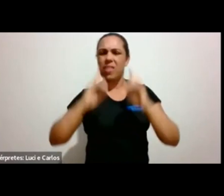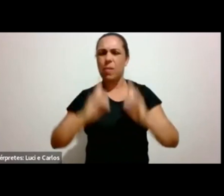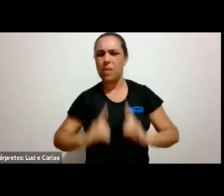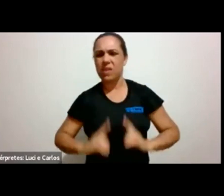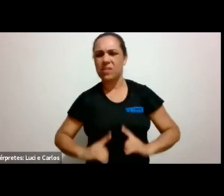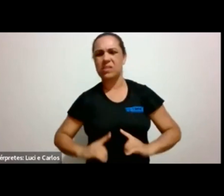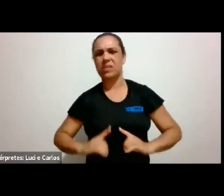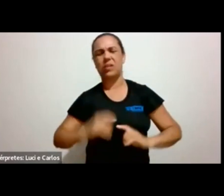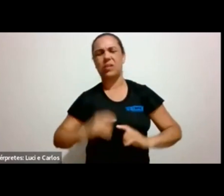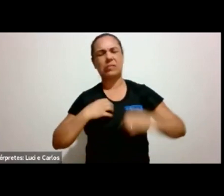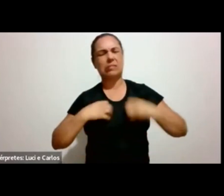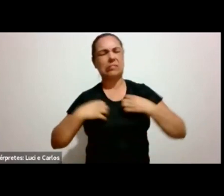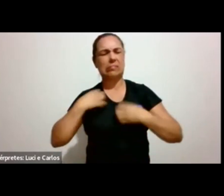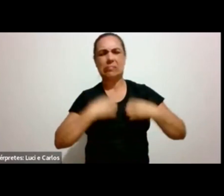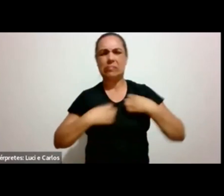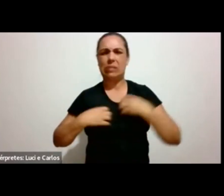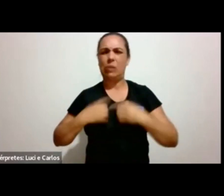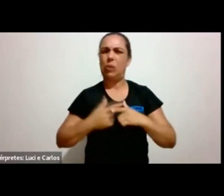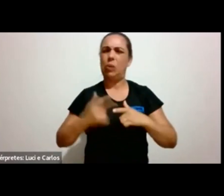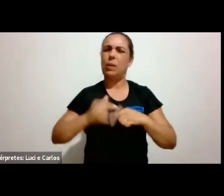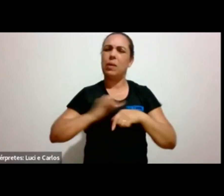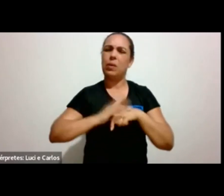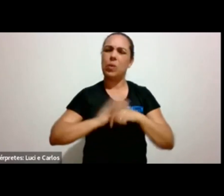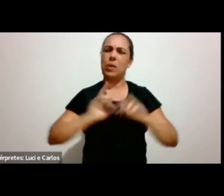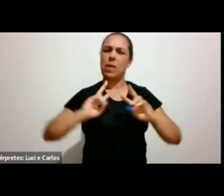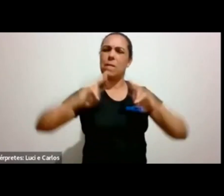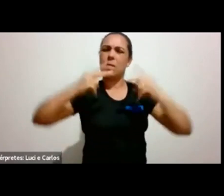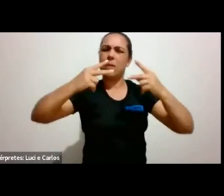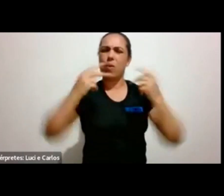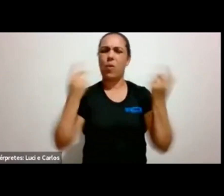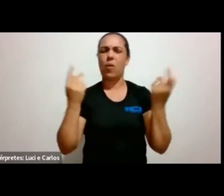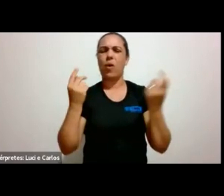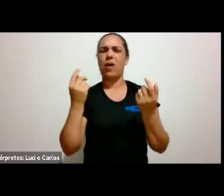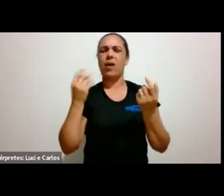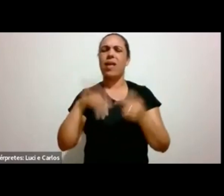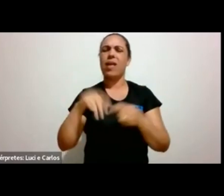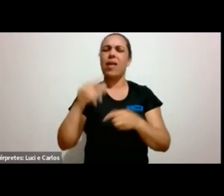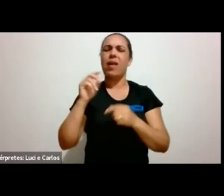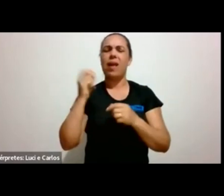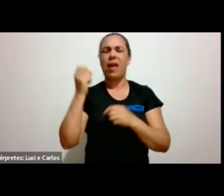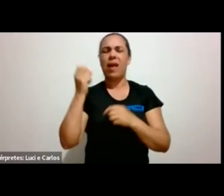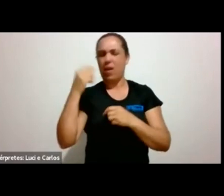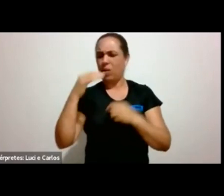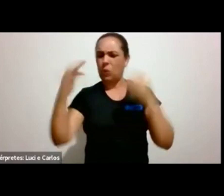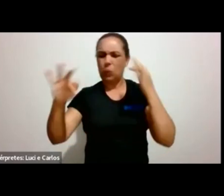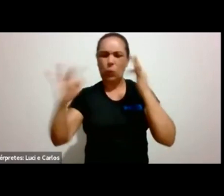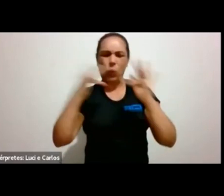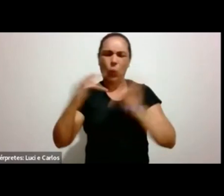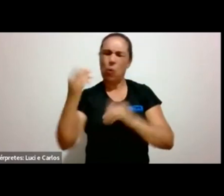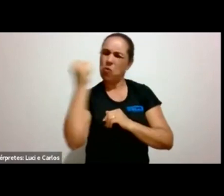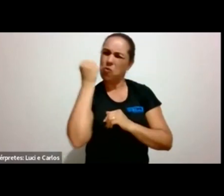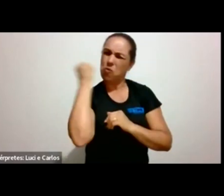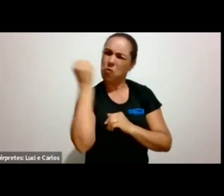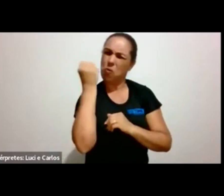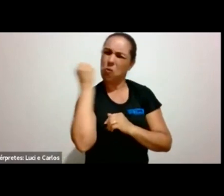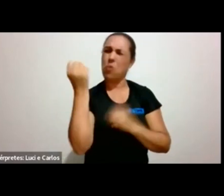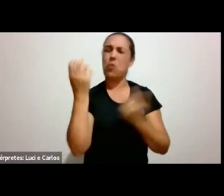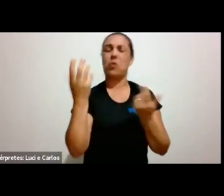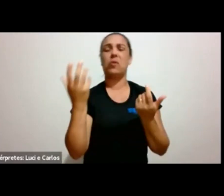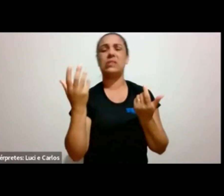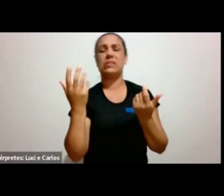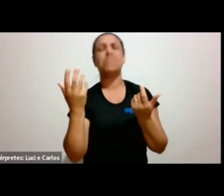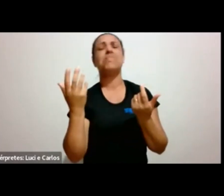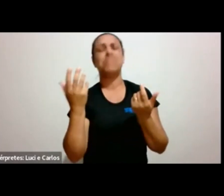nos ajudar a entender esse ponto de uma forma muito mais profunda é o Dalton Leme. Deixa eu aqui destacar